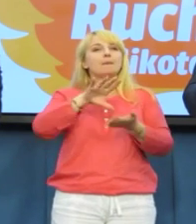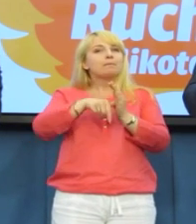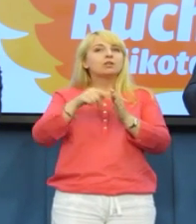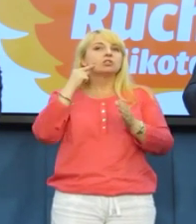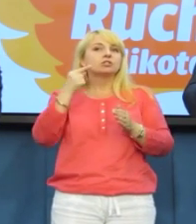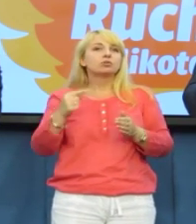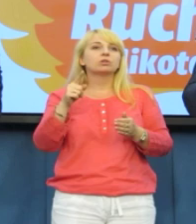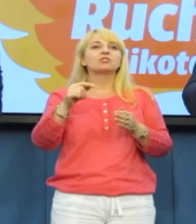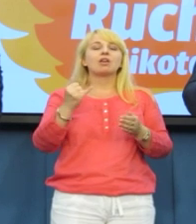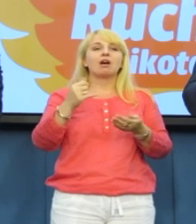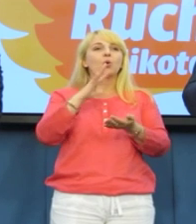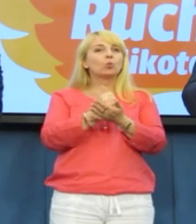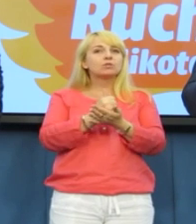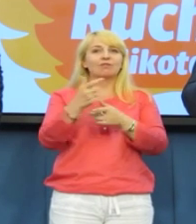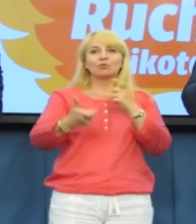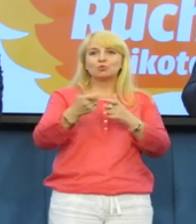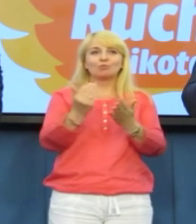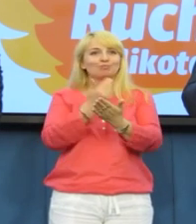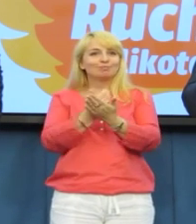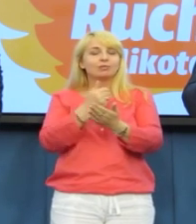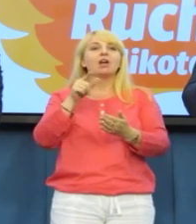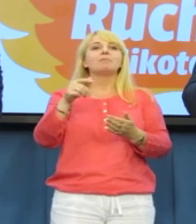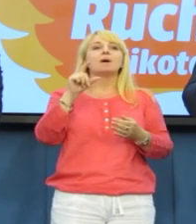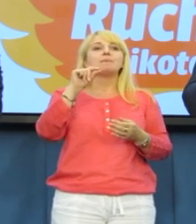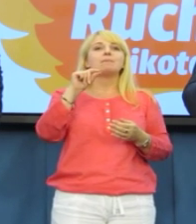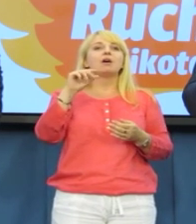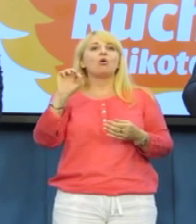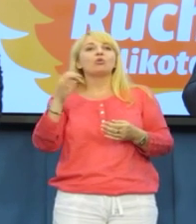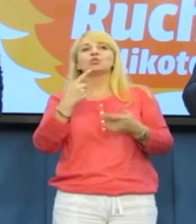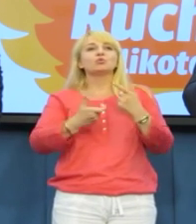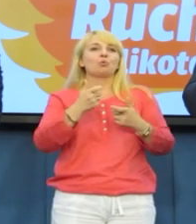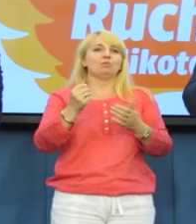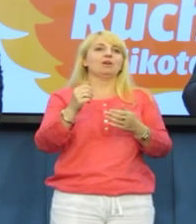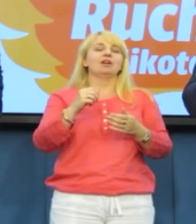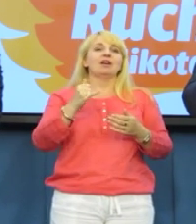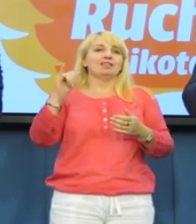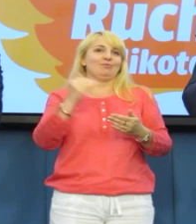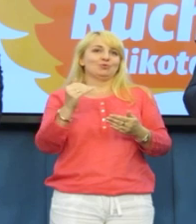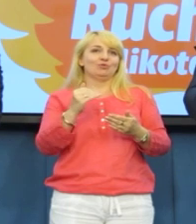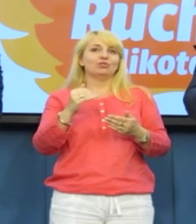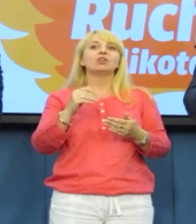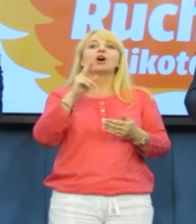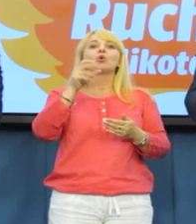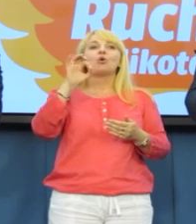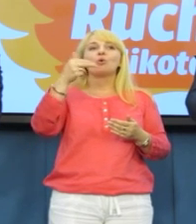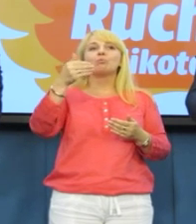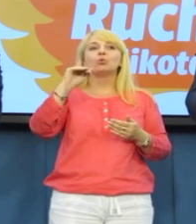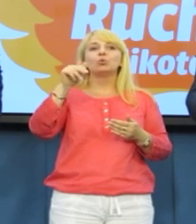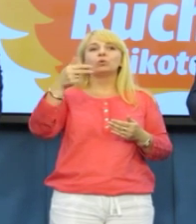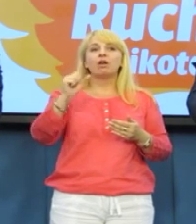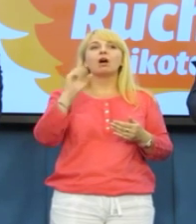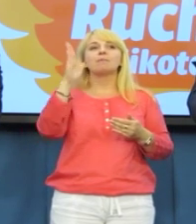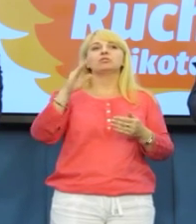przy tej nowelizacji my byśmy w PRL nie mieli żadnych szans. Komuna nigdy nie zostałaby obalona, żadna manifestacja nie byłaby